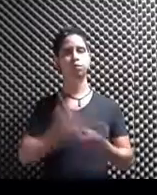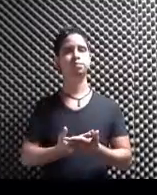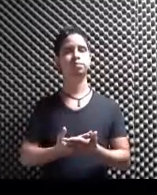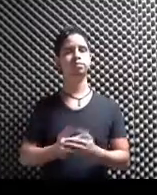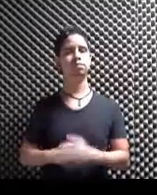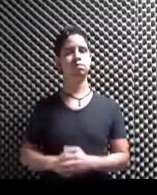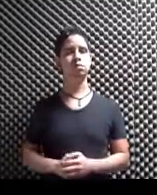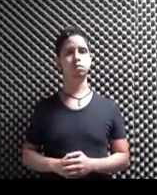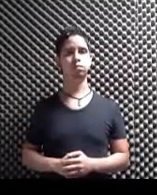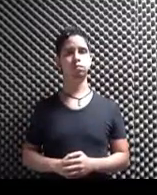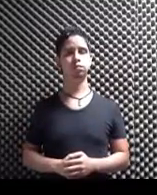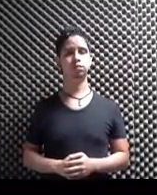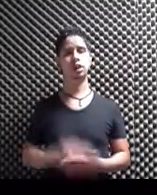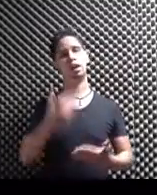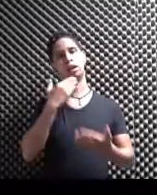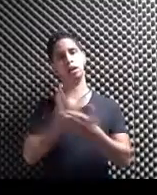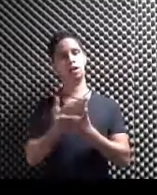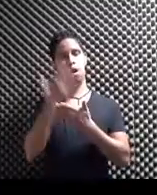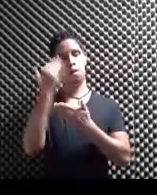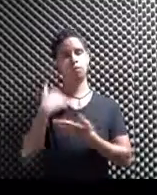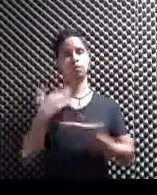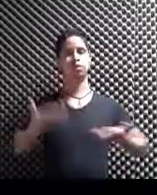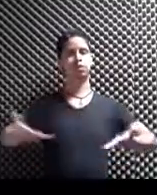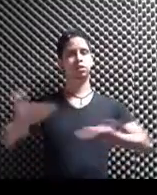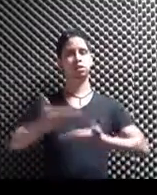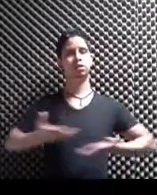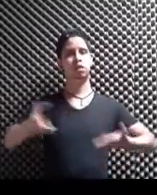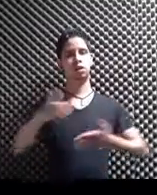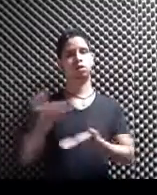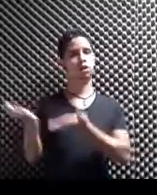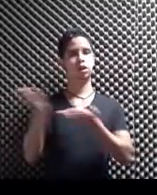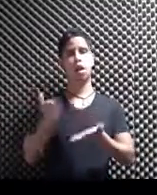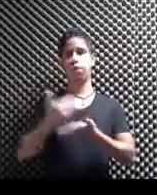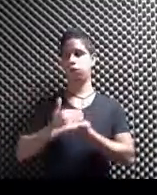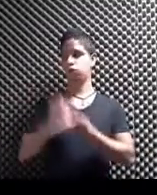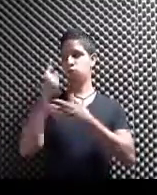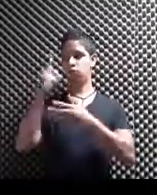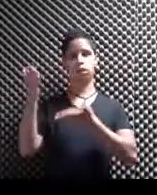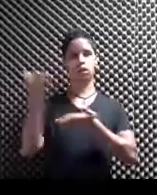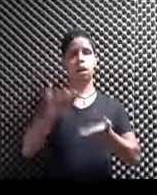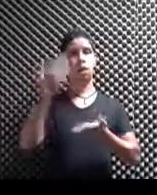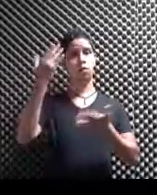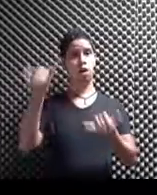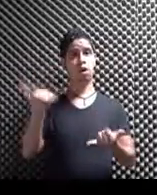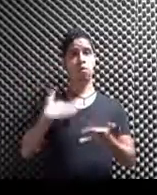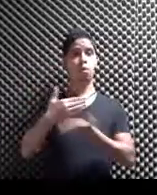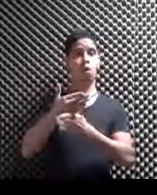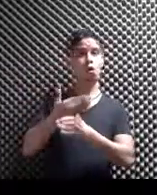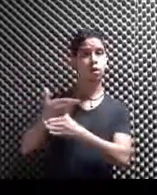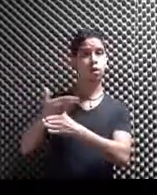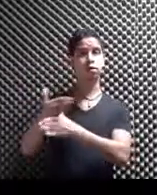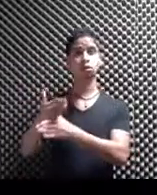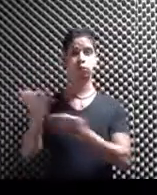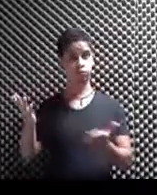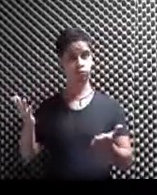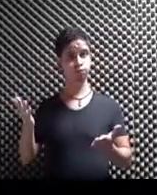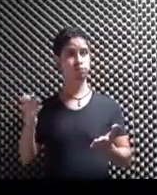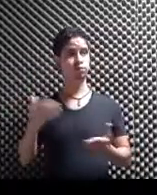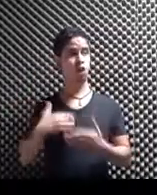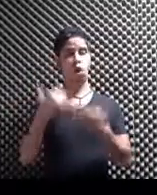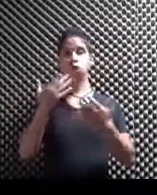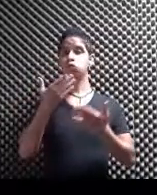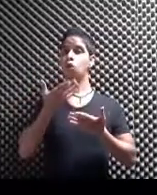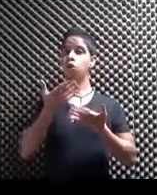mira pues gracias por estar aquí vamos a traerte el bizcocho para acá porque ahora hay que vamos para el video para recoger todo esto yo quiero